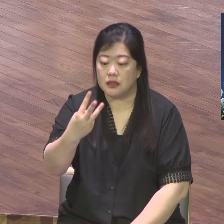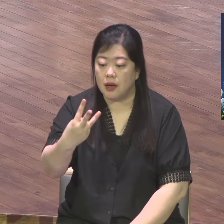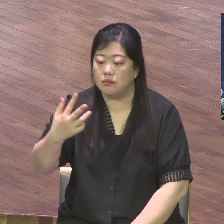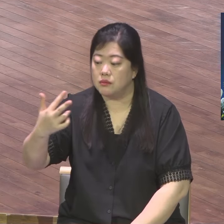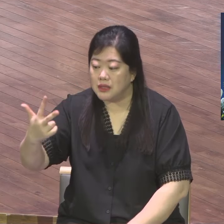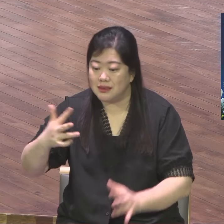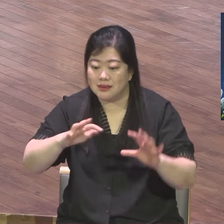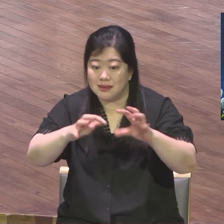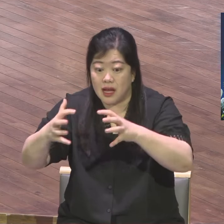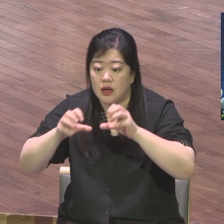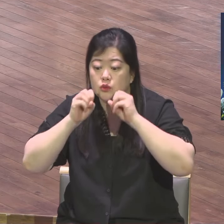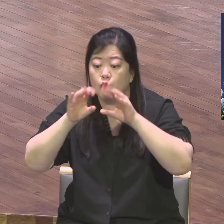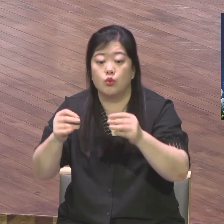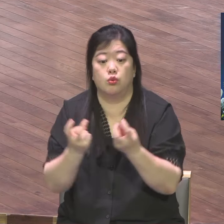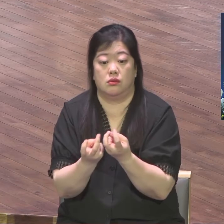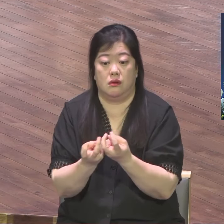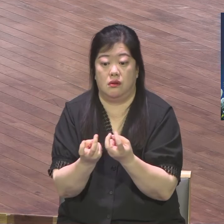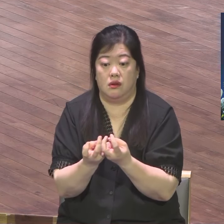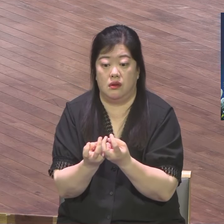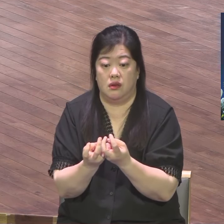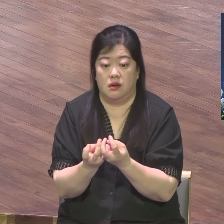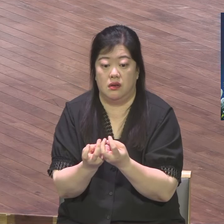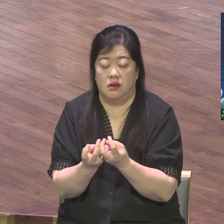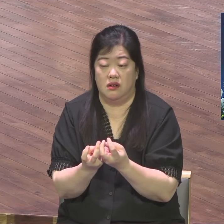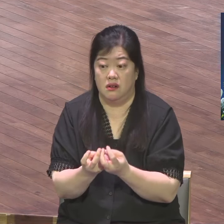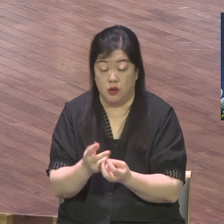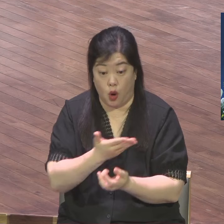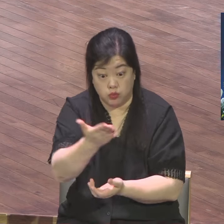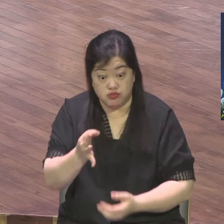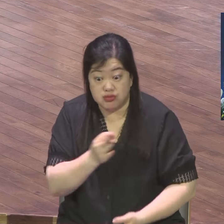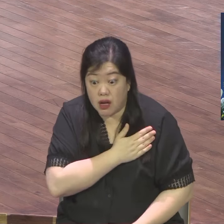무슨 5천종 정도 합니까? 우리가 뭔 돈이 있고 뭐 행패이 된다고.